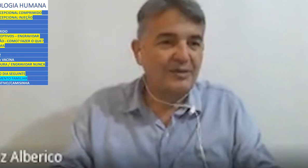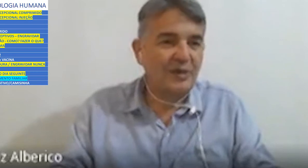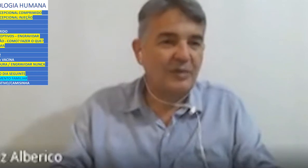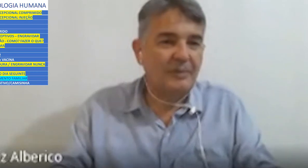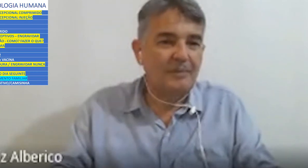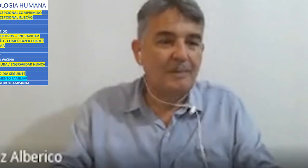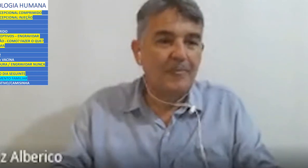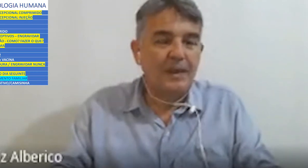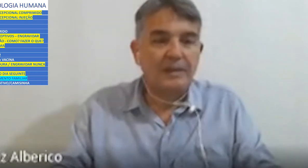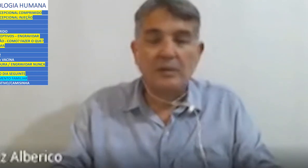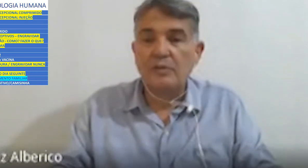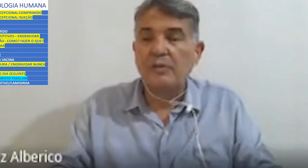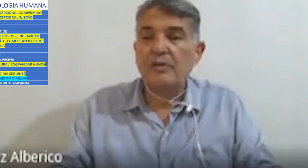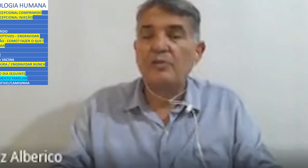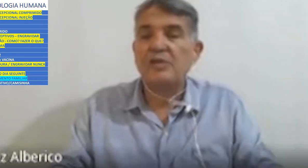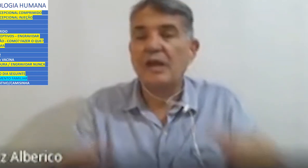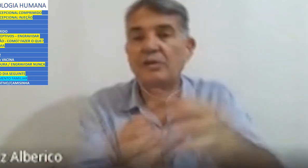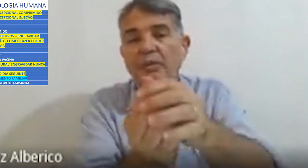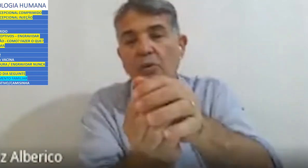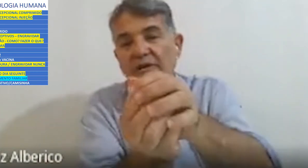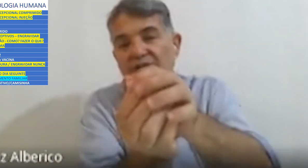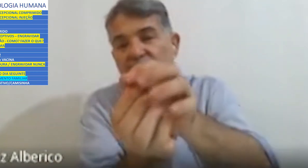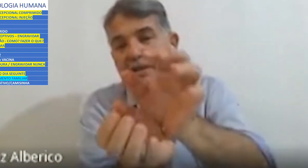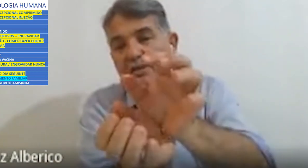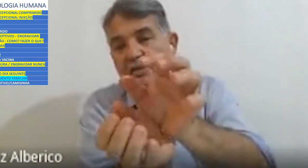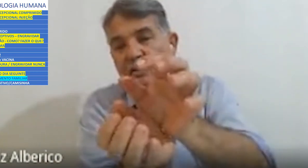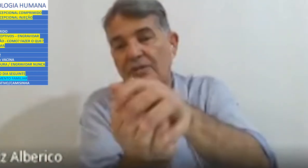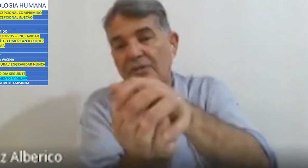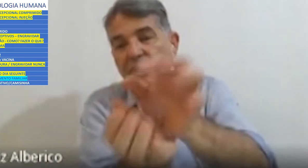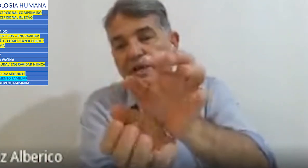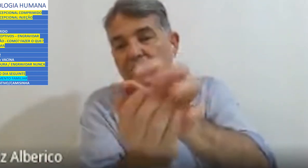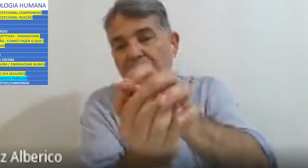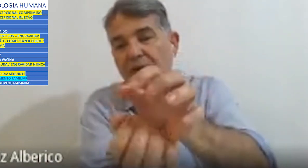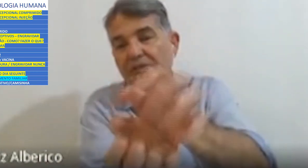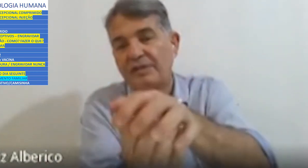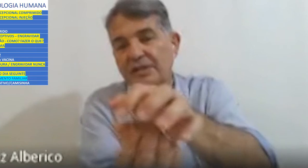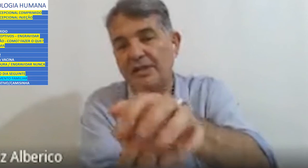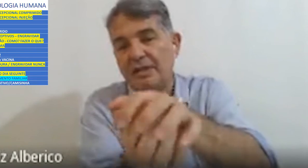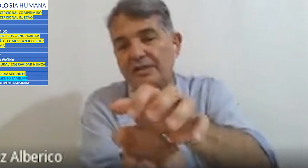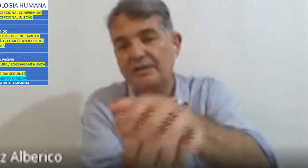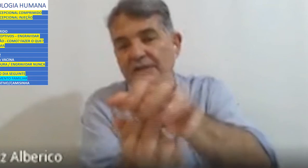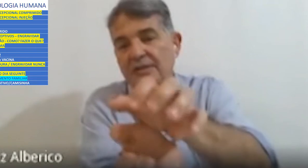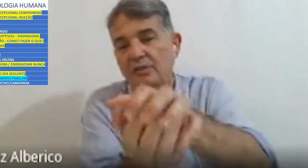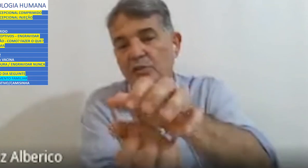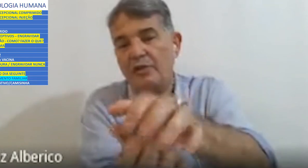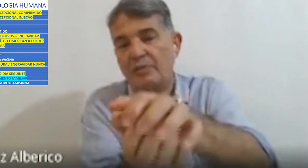forma. O sinal de boca vai ser esse, e aí vai fazer o